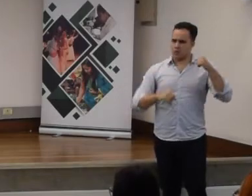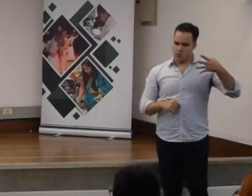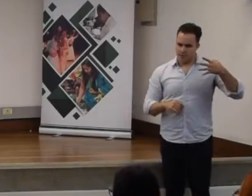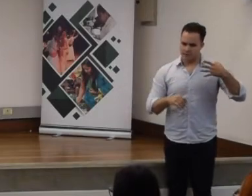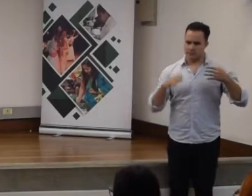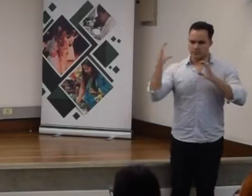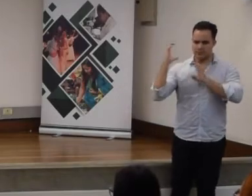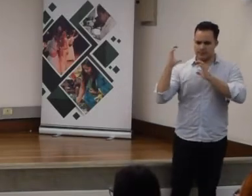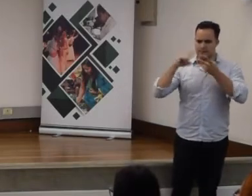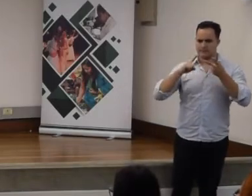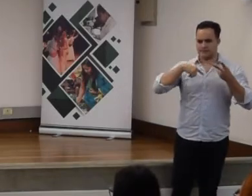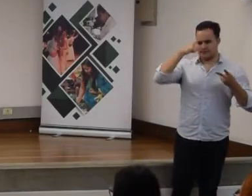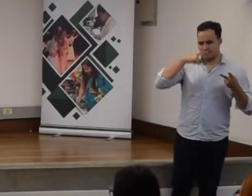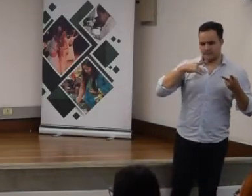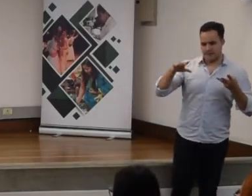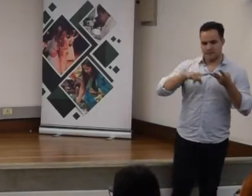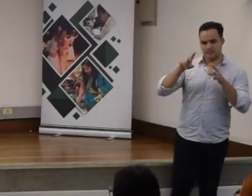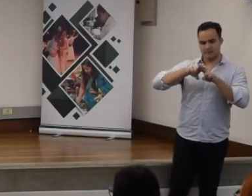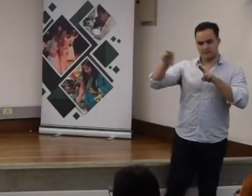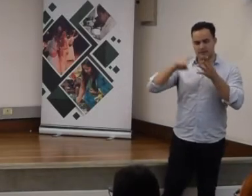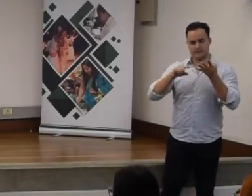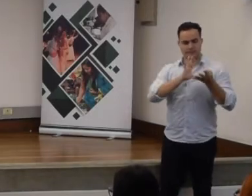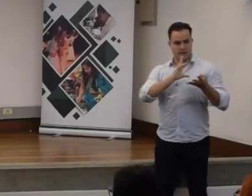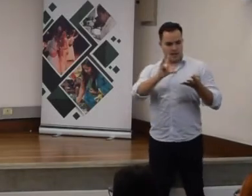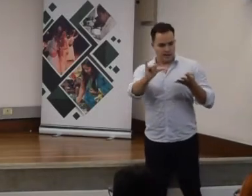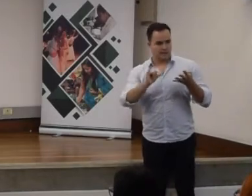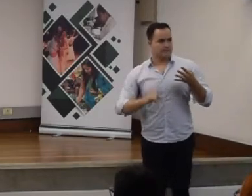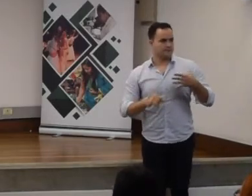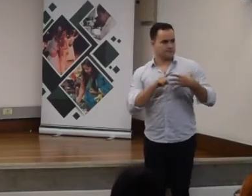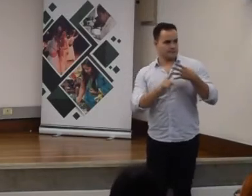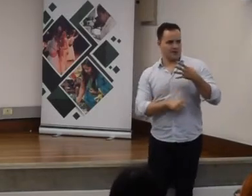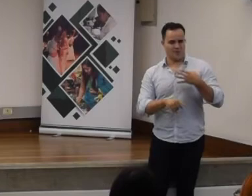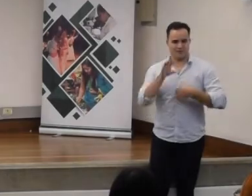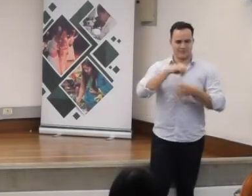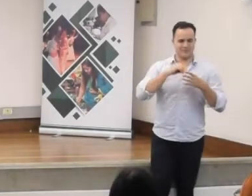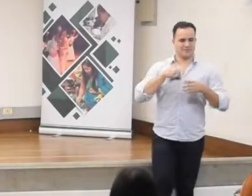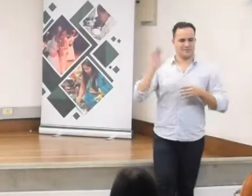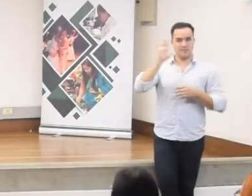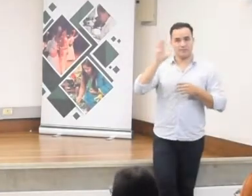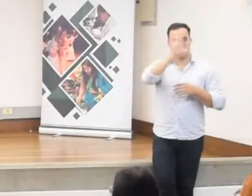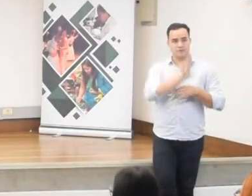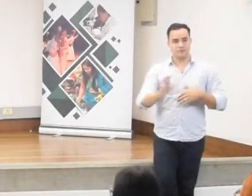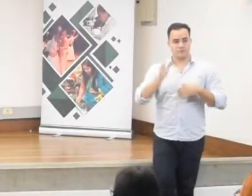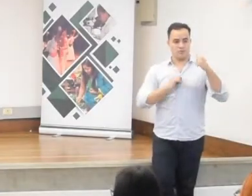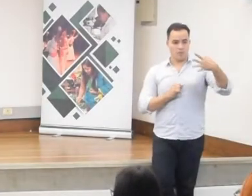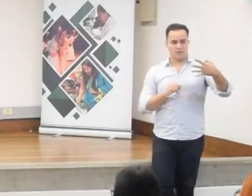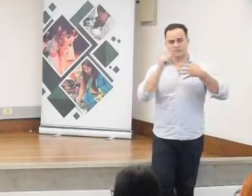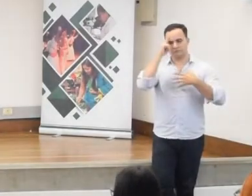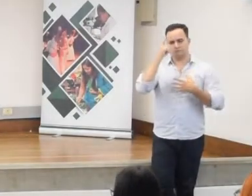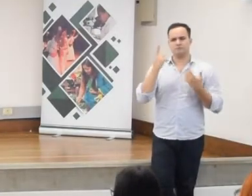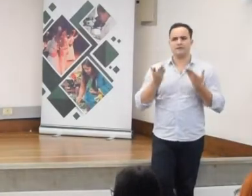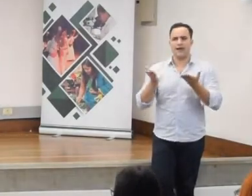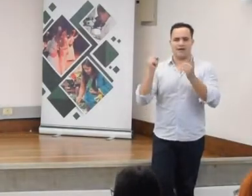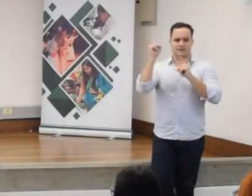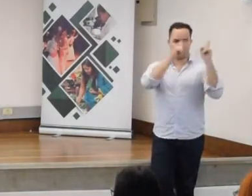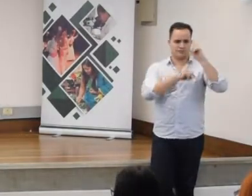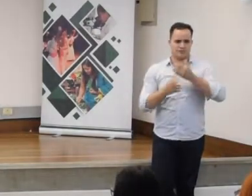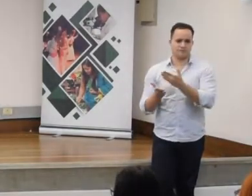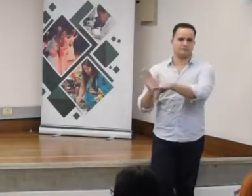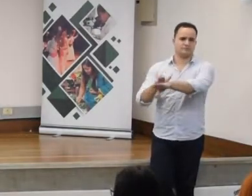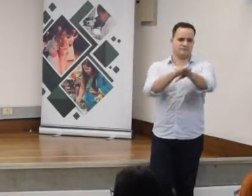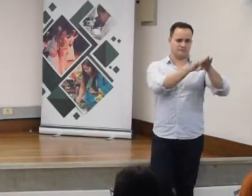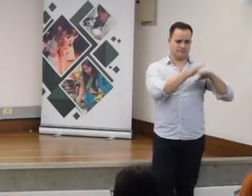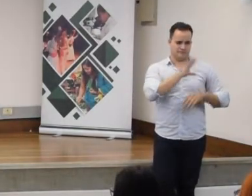Santa Marta, Manizales y Cali. Estuvimos presentes en estos 4 departamentos, llevando también las reflexiones de UDA Diversa en torno al aprendizaje de